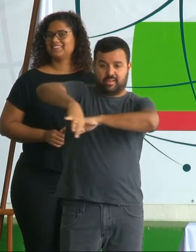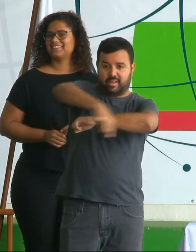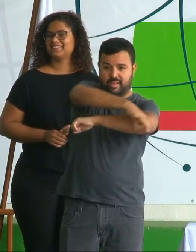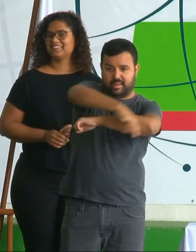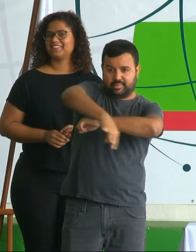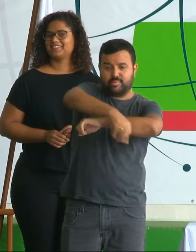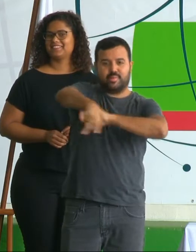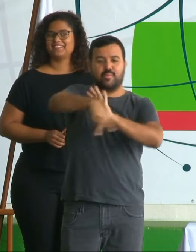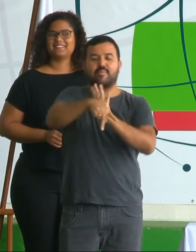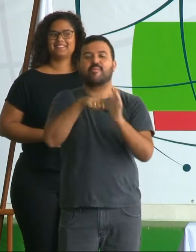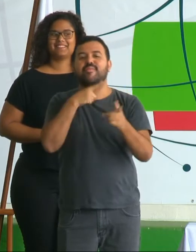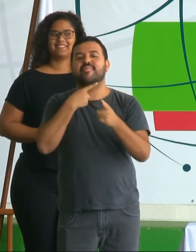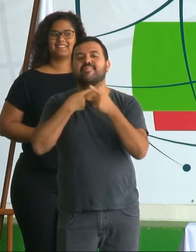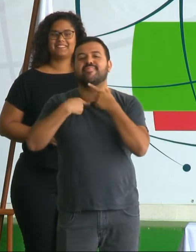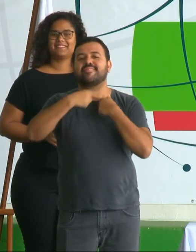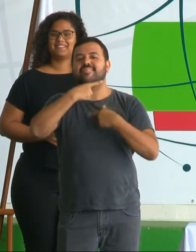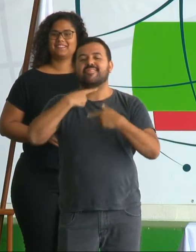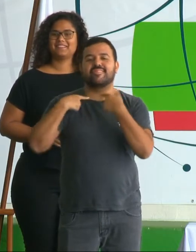Arquitetura do Desejo,